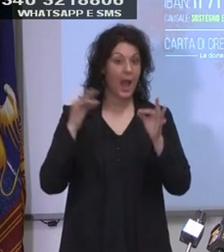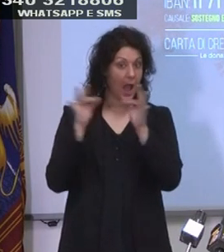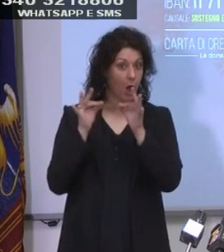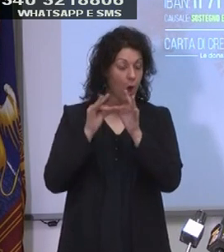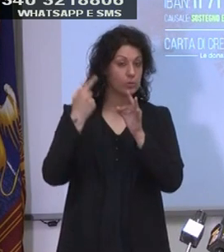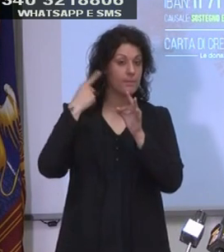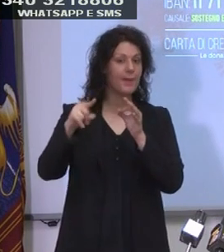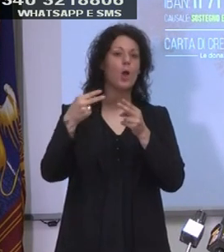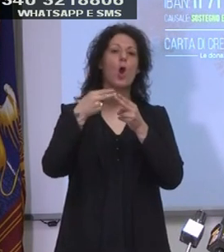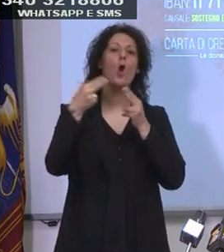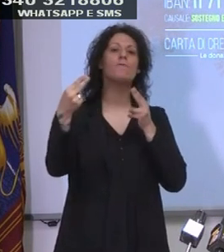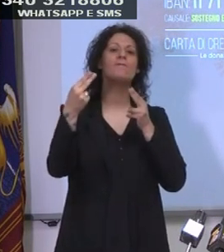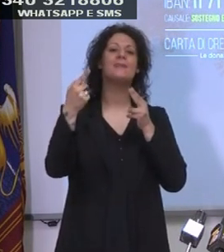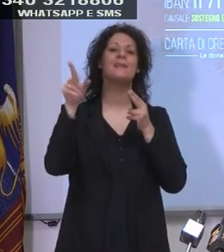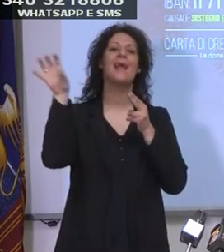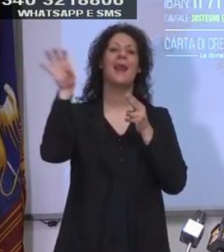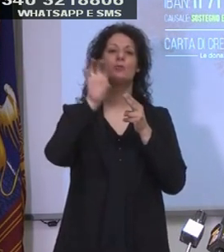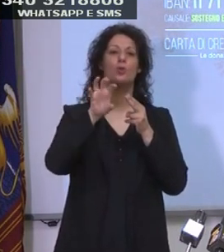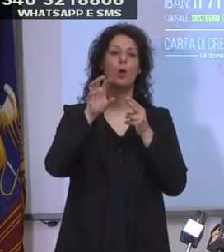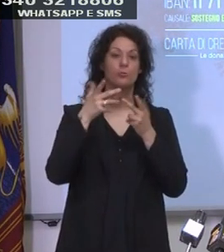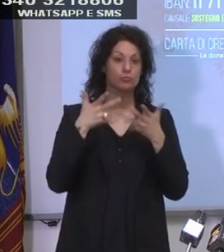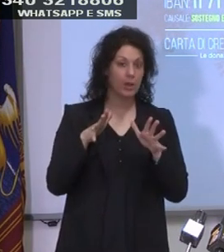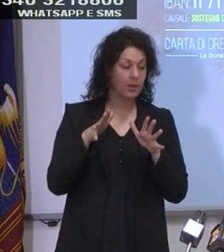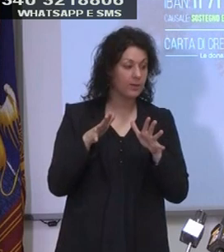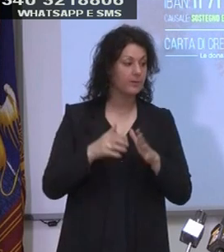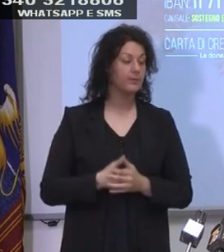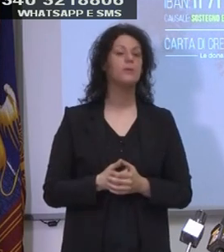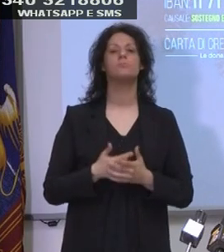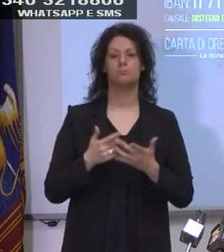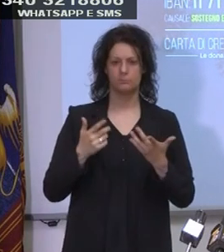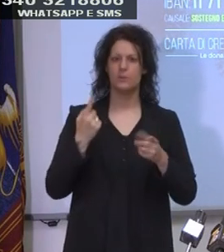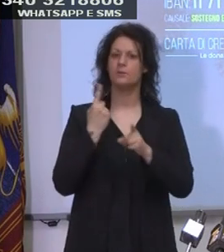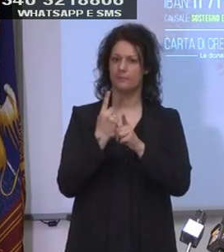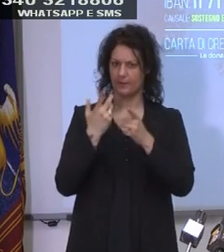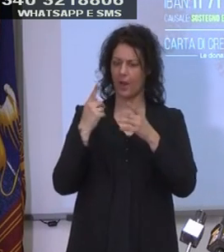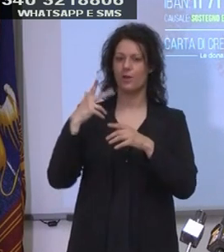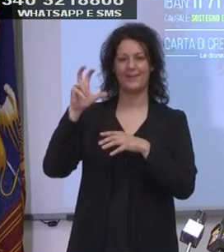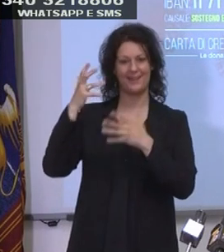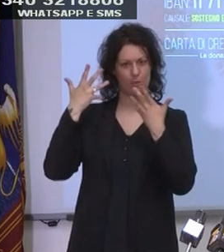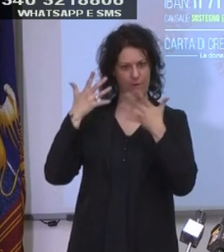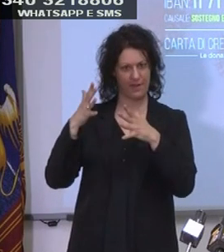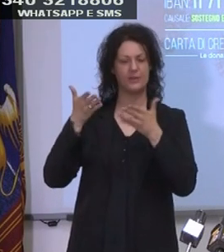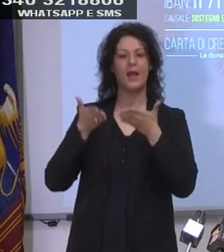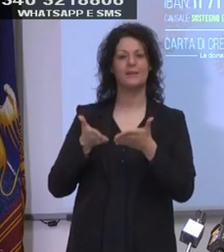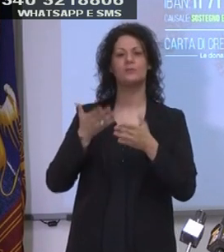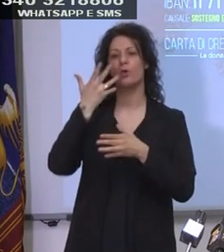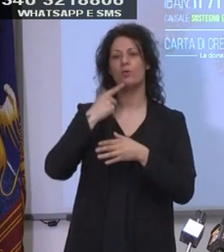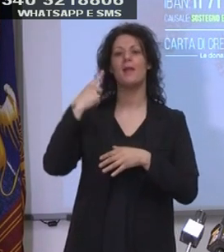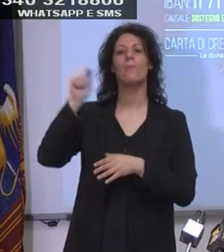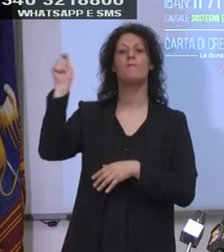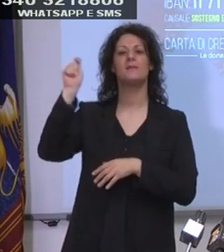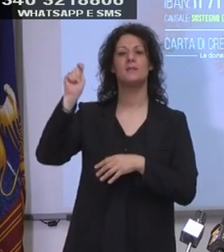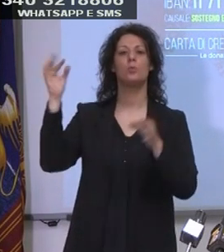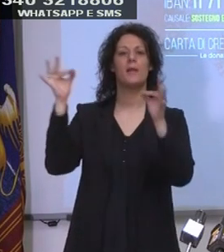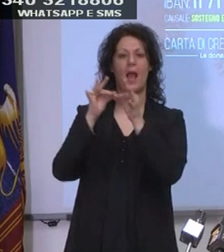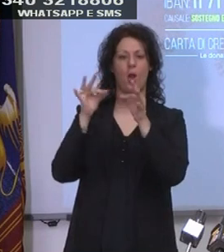Lo stiamo procedendo, abbiamo chiuso col Friuli Venezia Giulia, abbiamo fatto per primo il Trentino, adesso stiamo procedendo anche con le altre regioni.